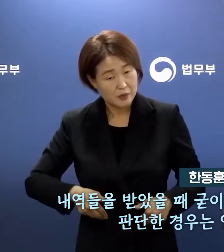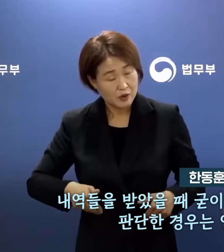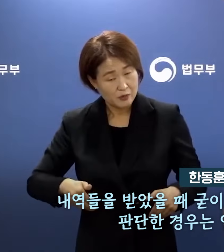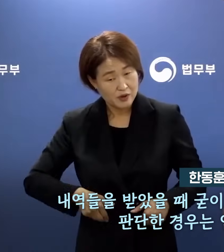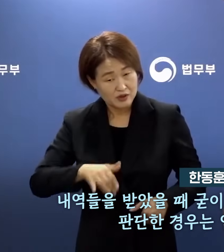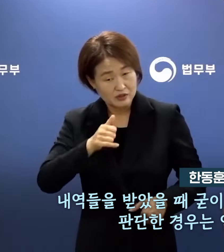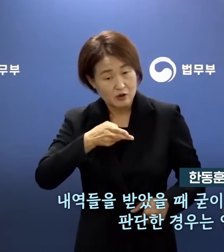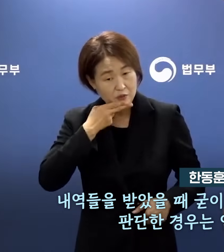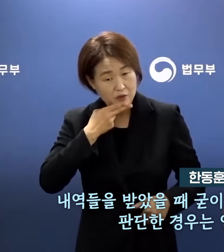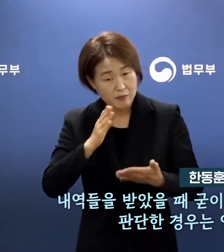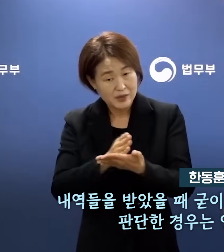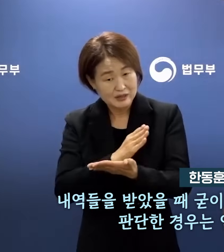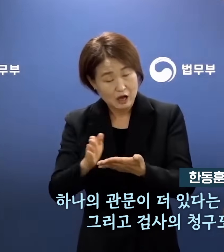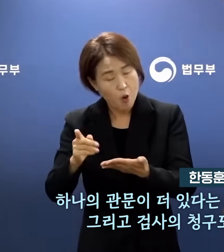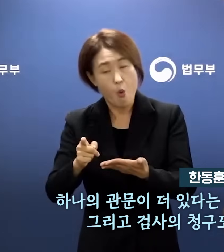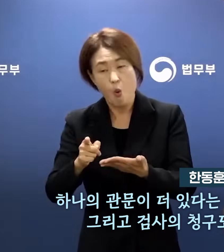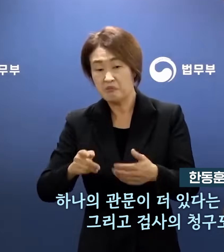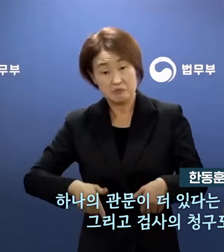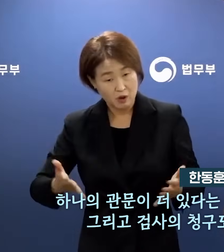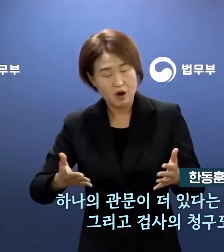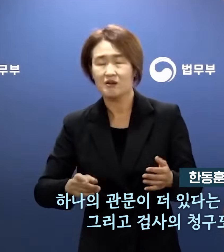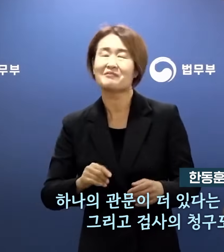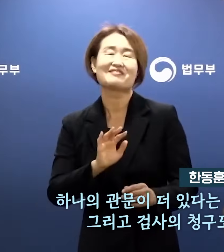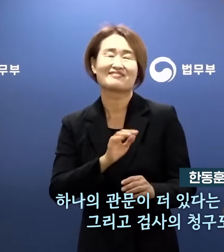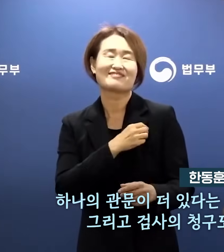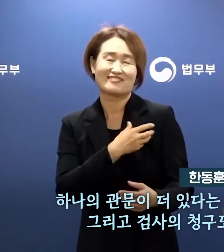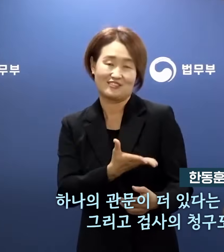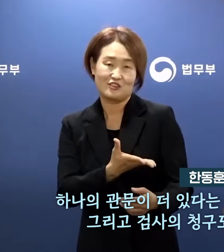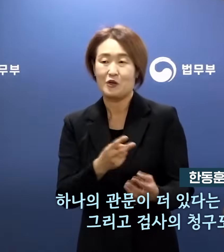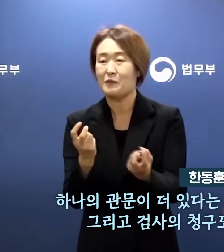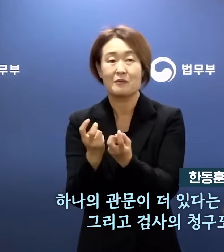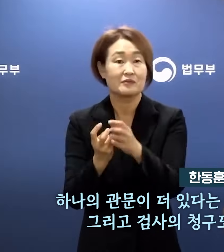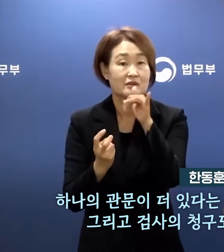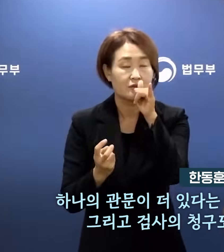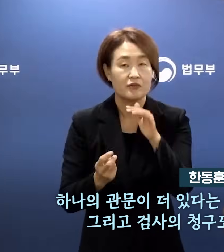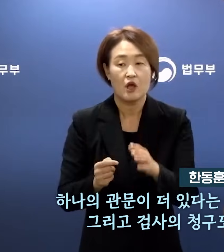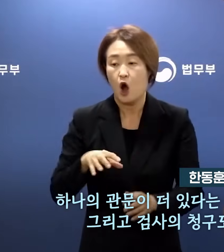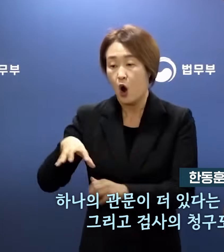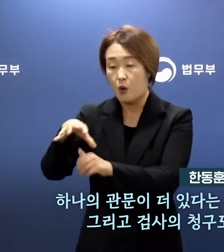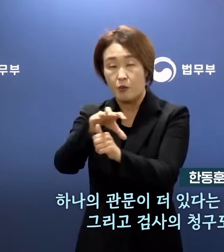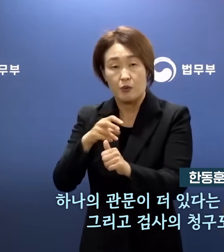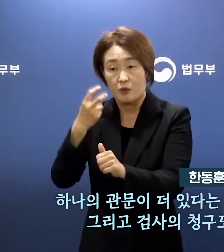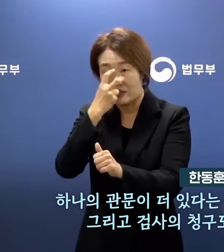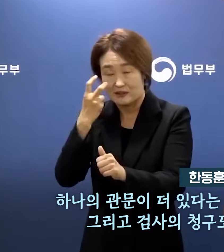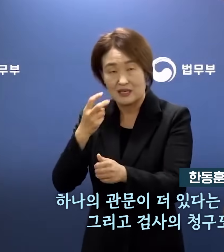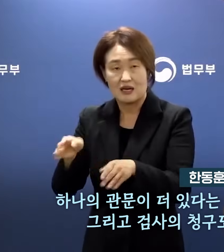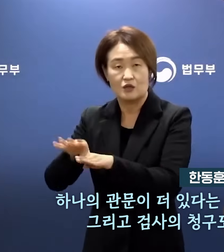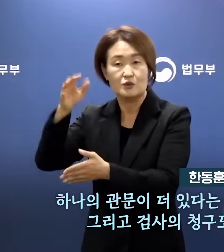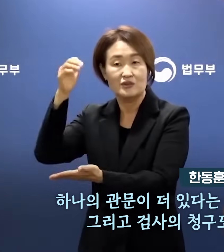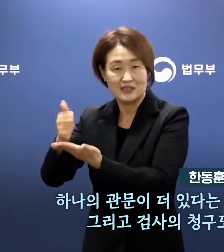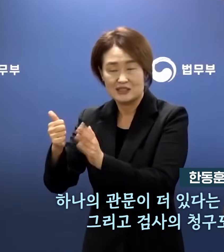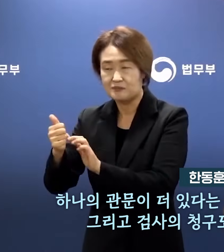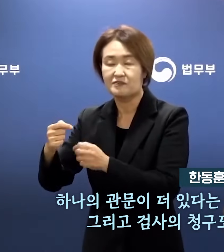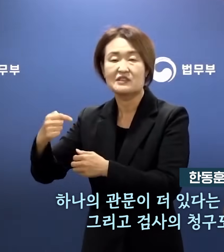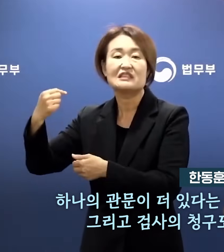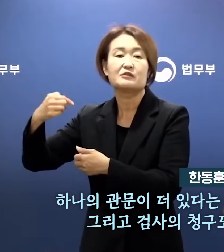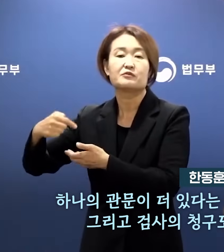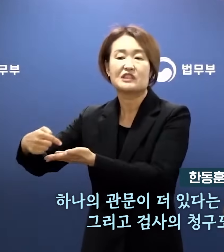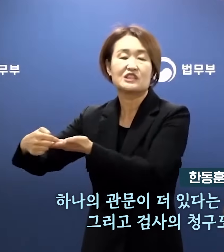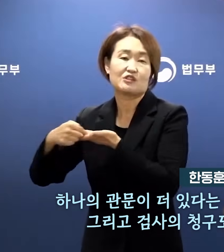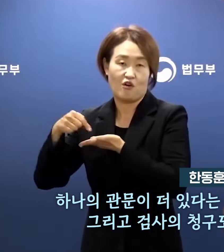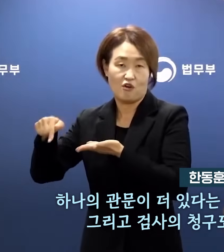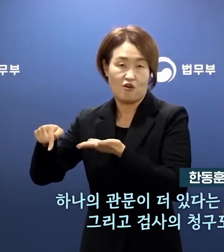판단한 경우는 안 할 수 있는 겁니다. 하나의 관문이 더 있다는 것이죠. 보호관찰소장의 신청